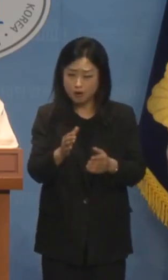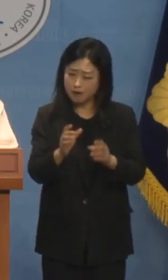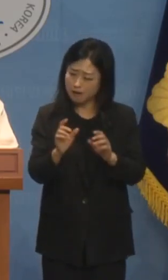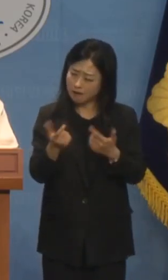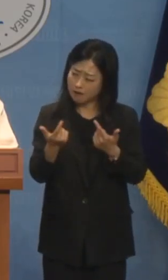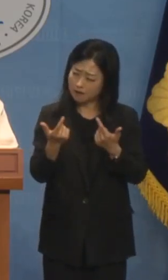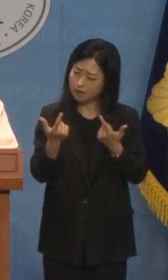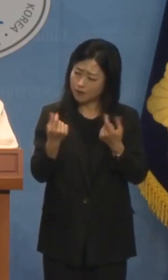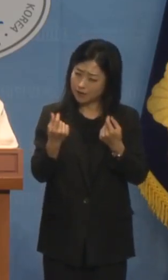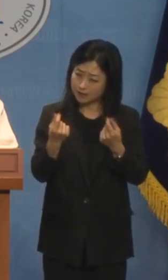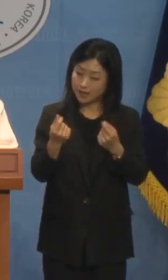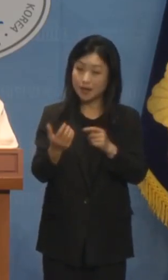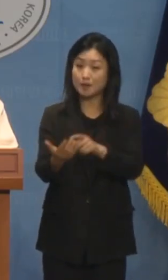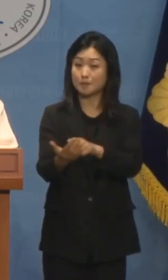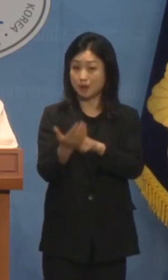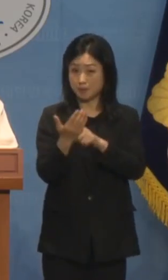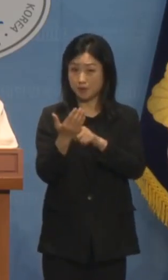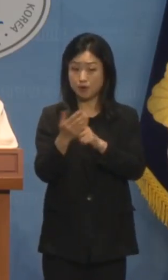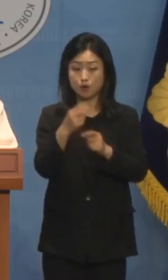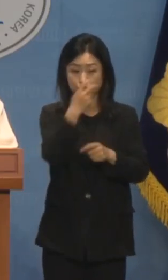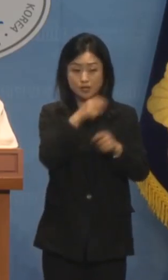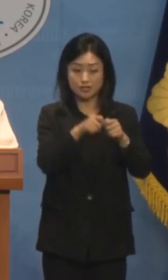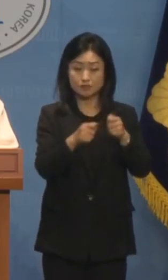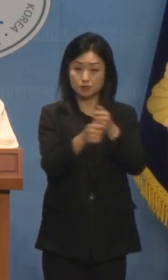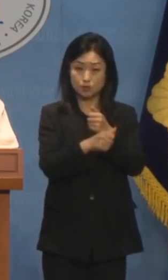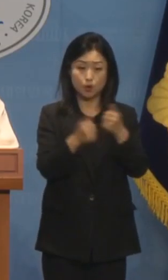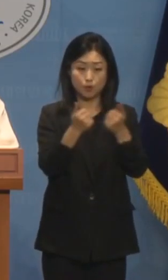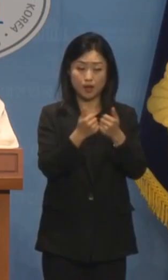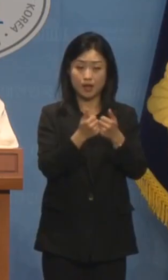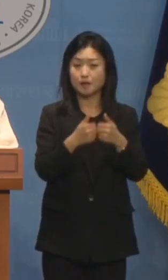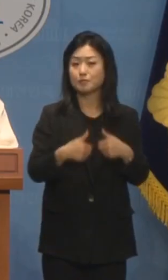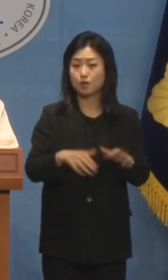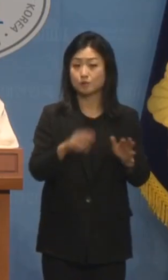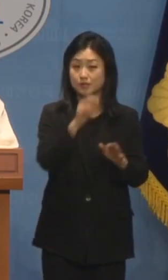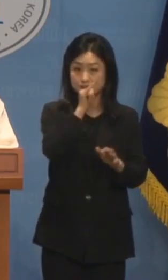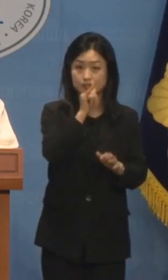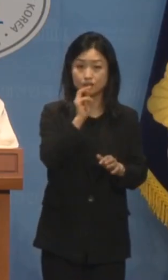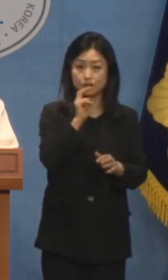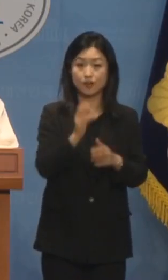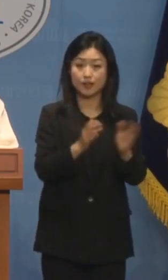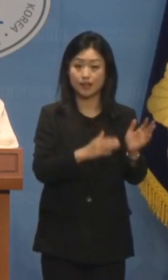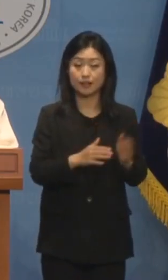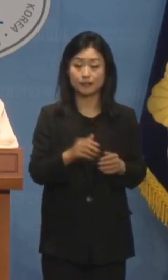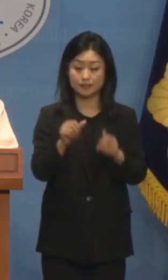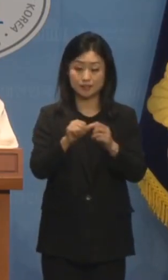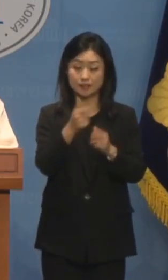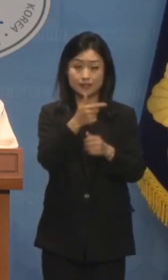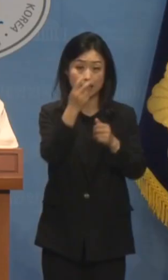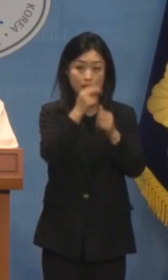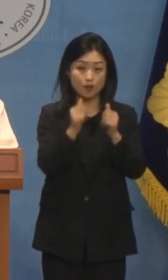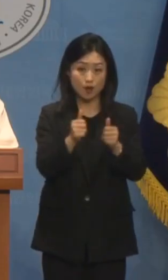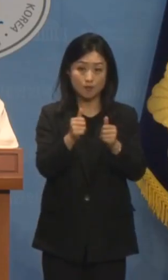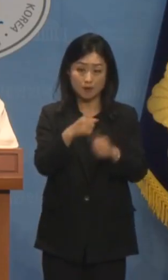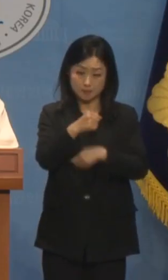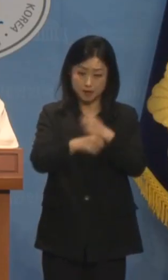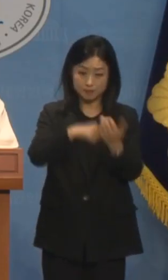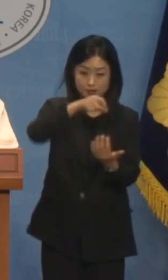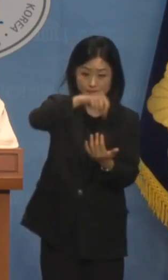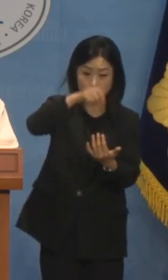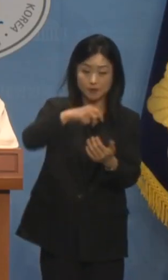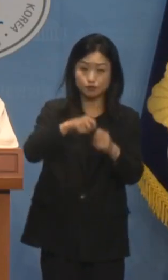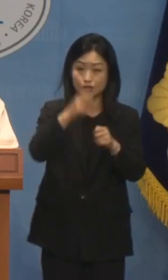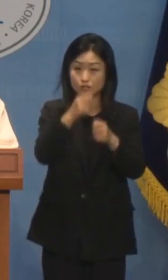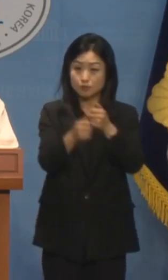것만 밝혀졌어도 수사심의를 할 필요조차 없었다. 다섯째, 대검이 일방적으로 선발한